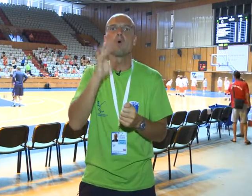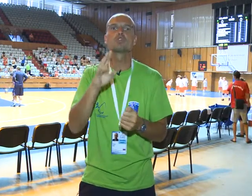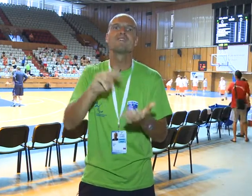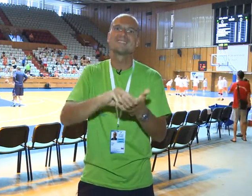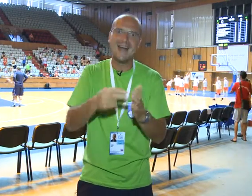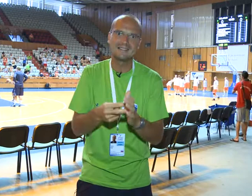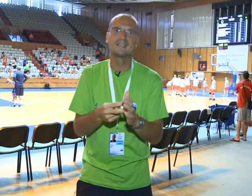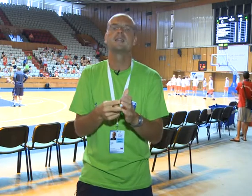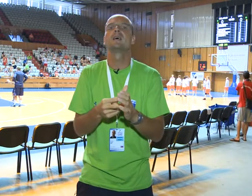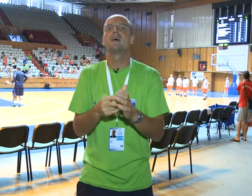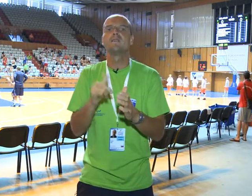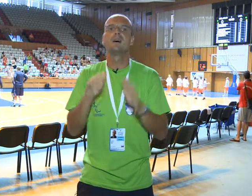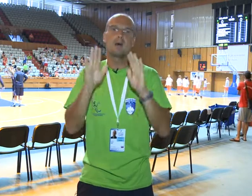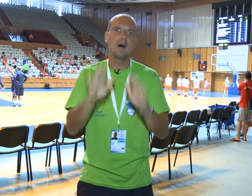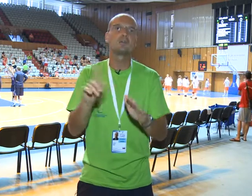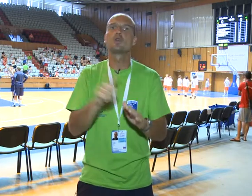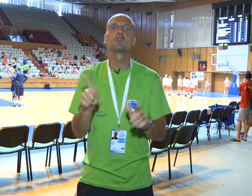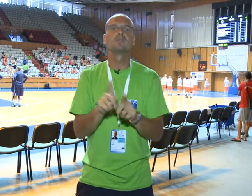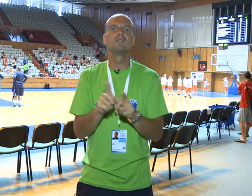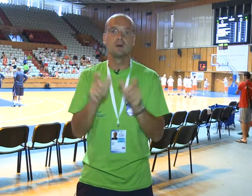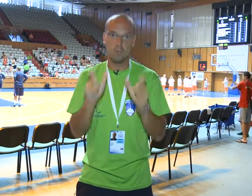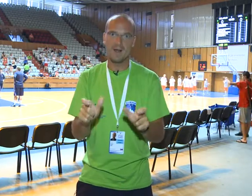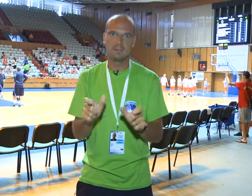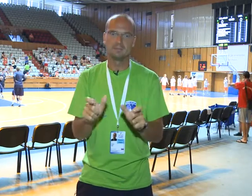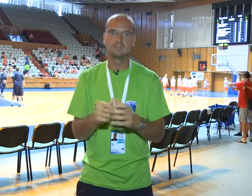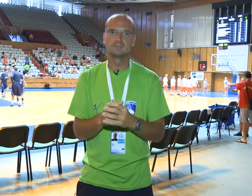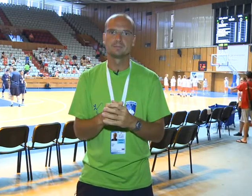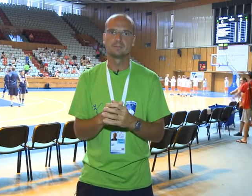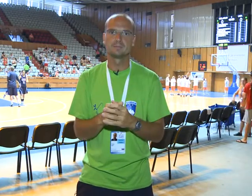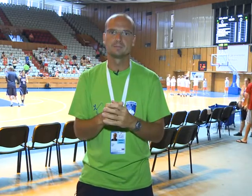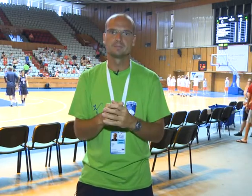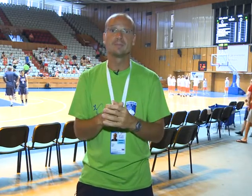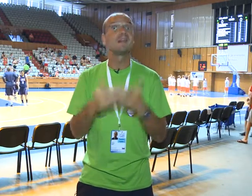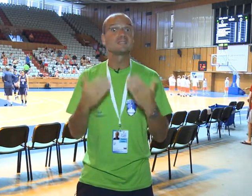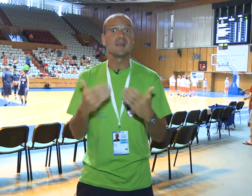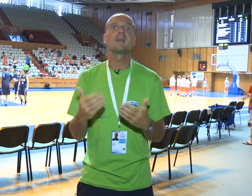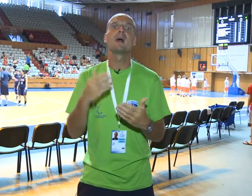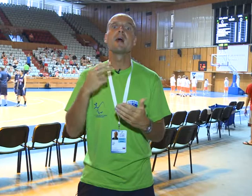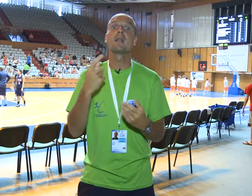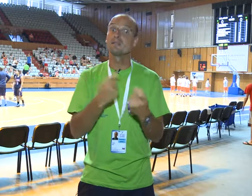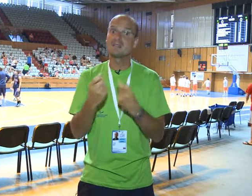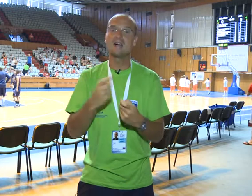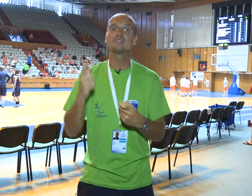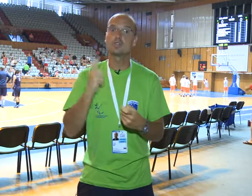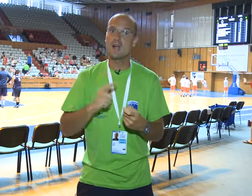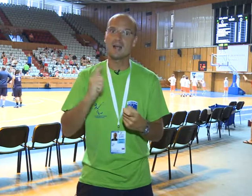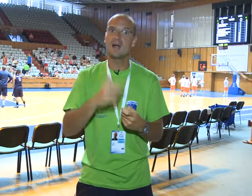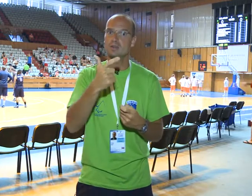boljša v taktiki, v napadu in kot tudi v obrambi. Sedaj reprezentanco čaka